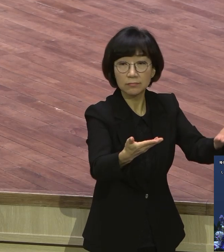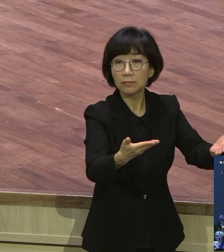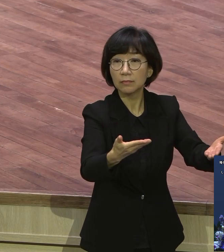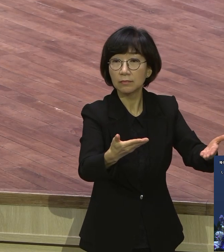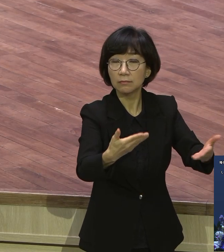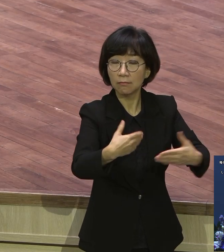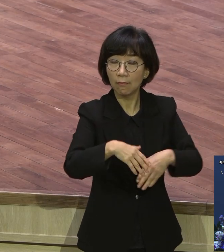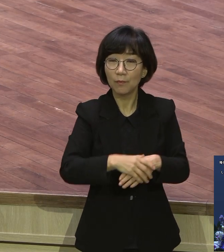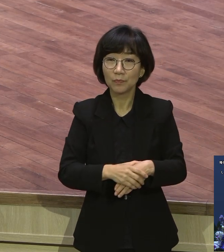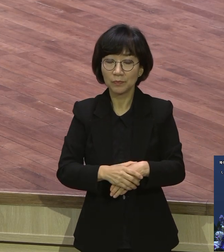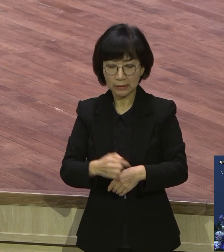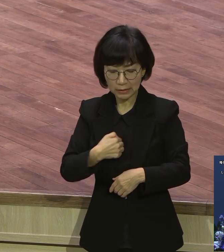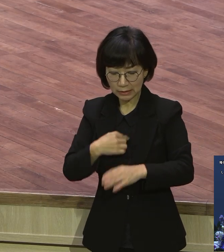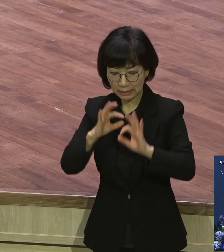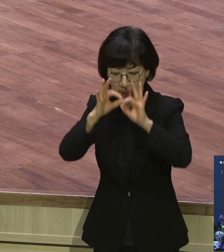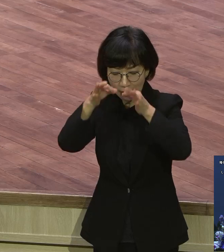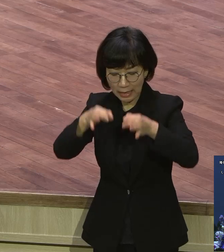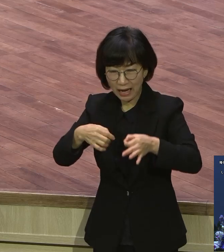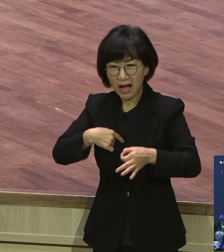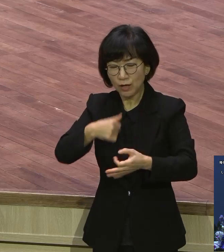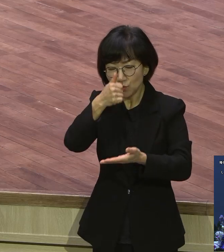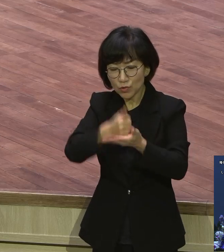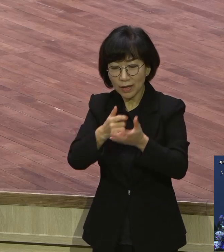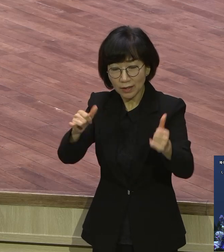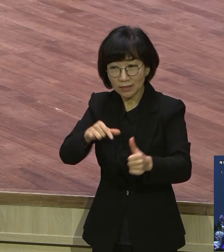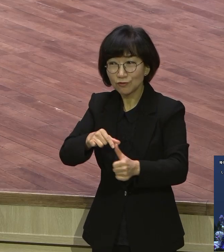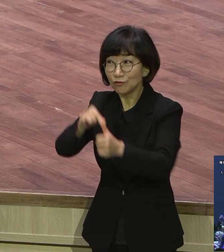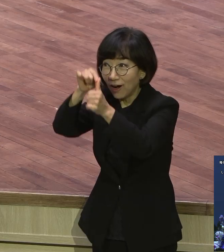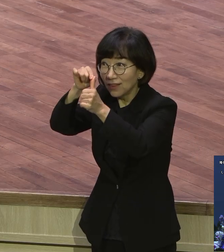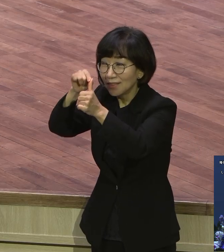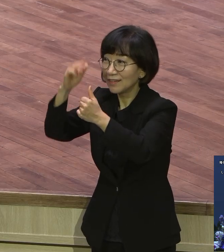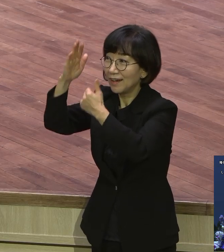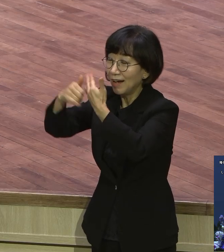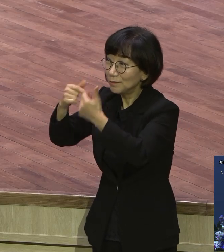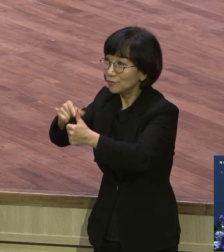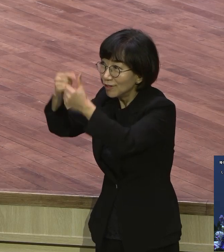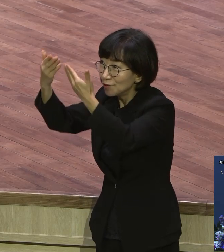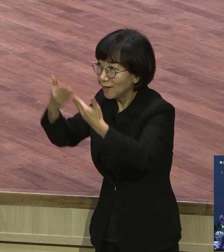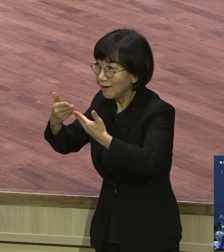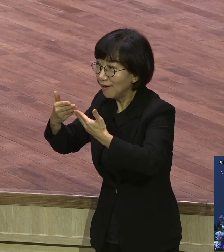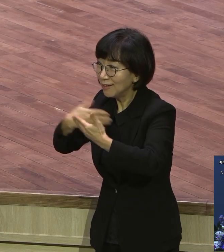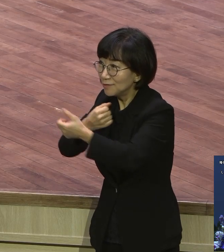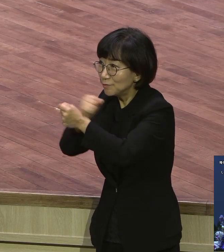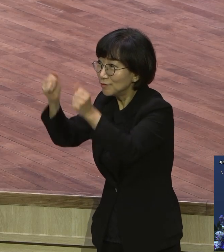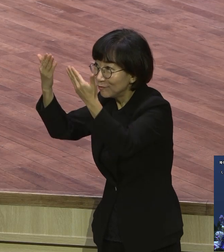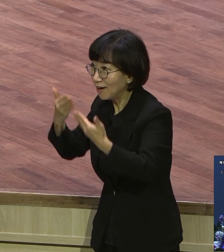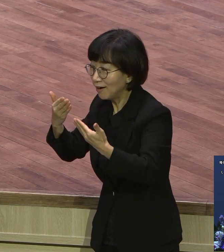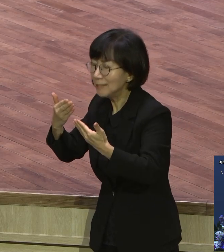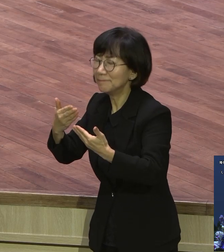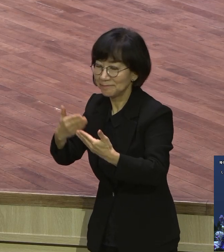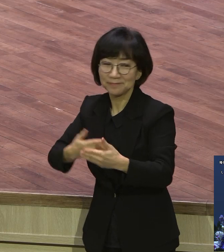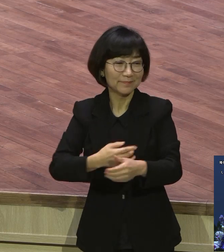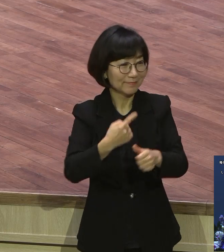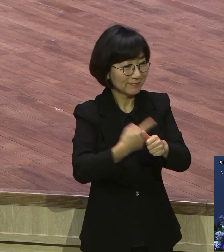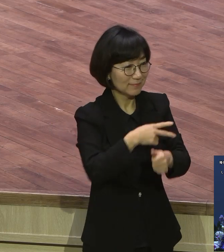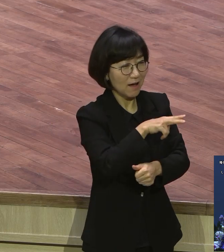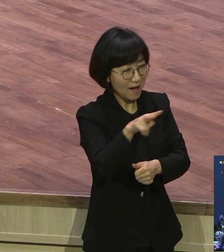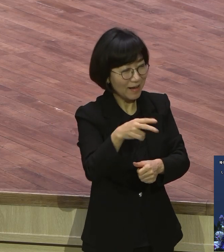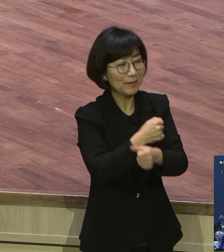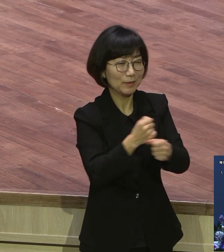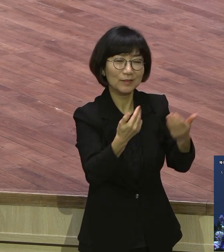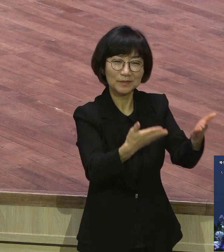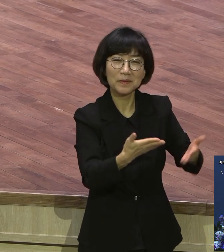나 같은 죄인을 살려서 구원받은 것이 확실하다고 하면 다른 사람들도 용서할 수 있어요 격률이 여김을